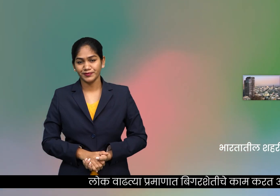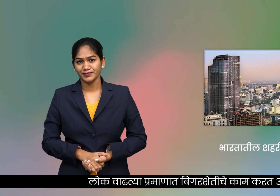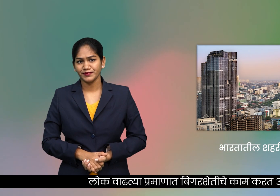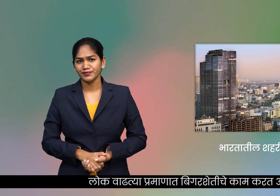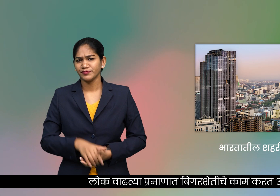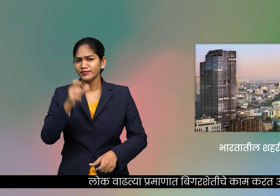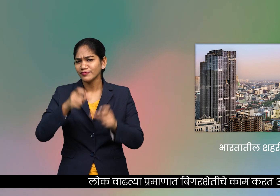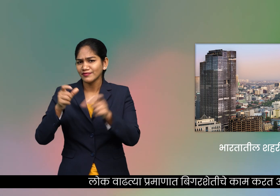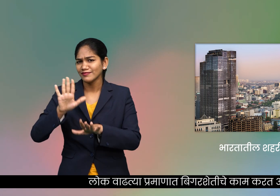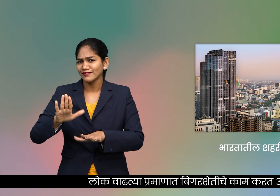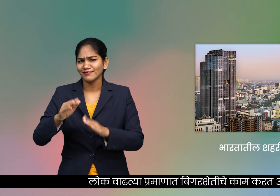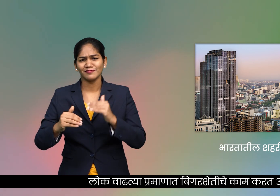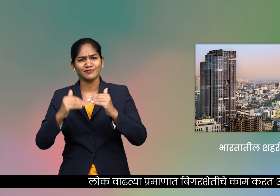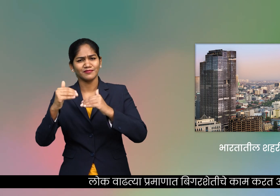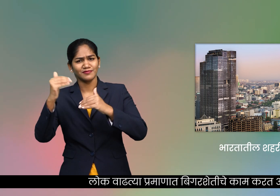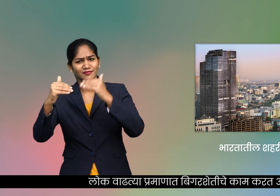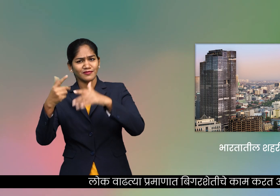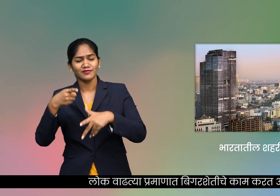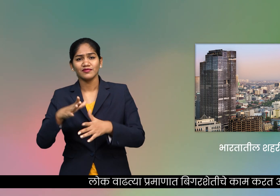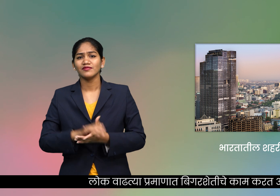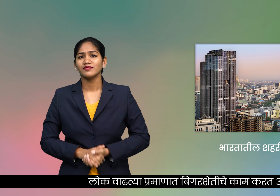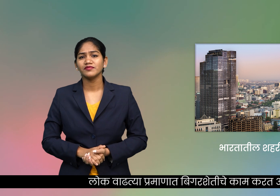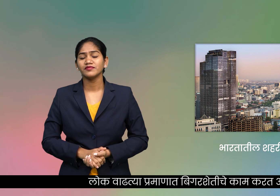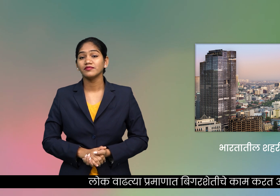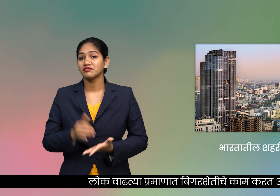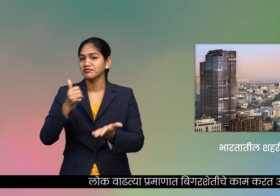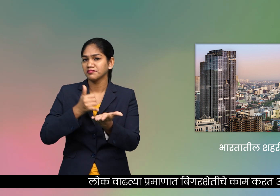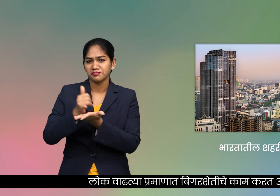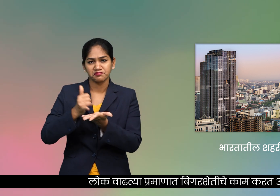लोक वाढत्या प्रमाणात बिगर शेतीचं काम करत आहेत